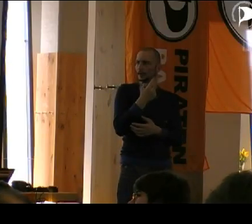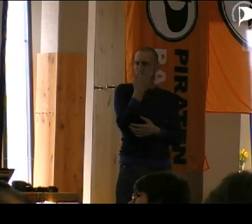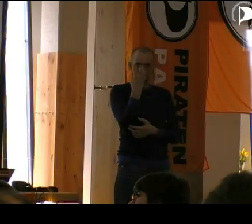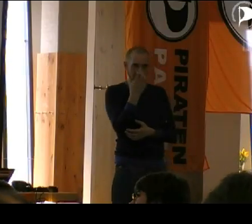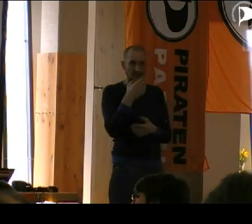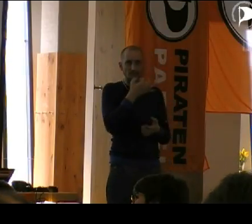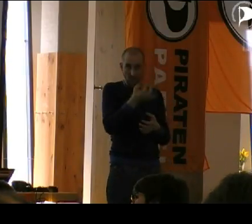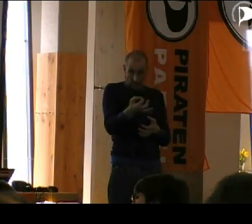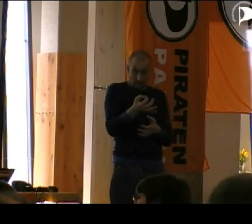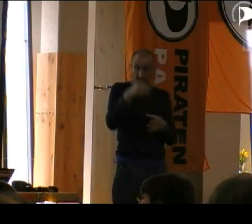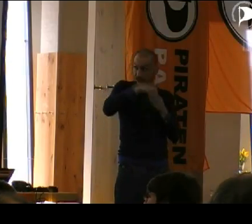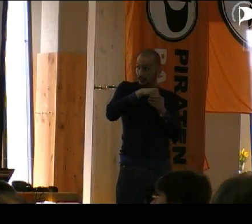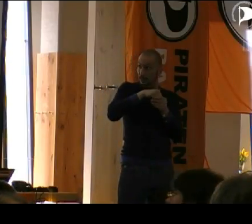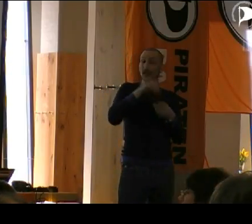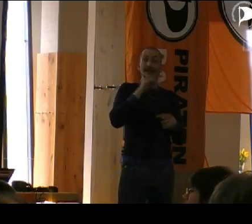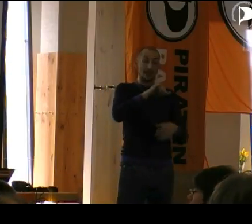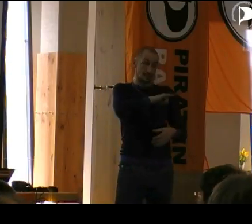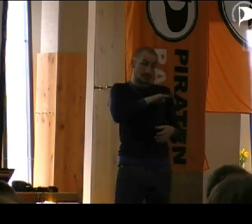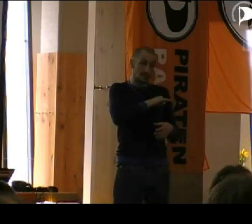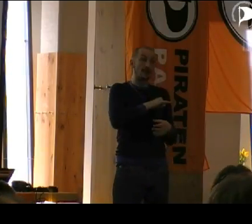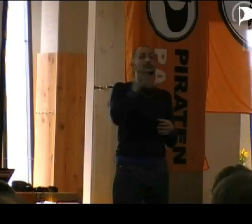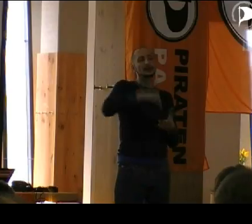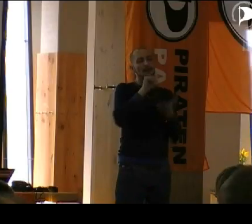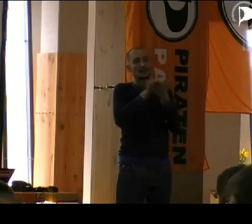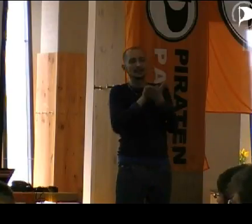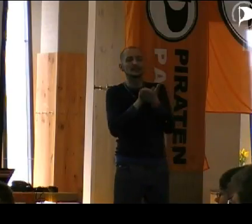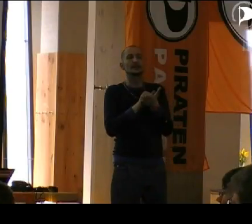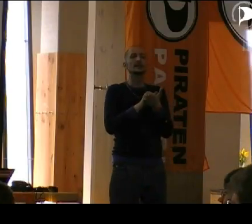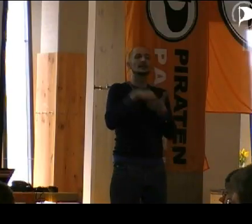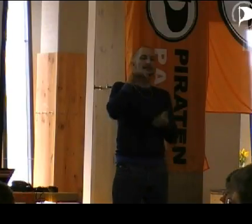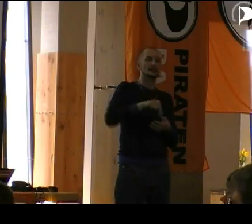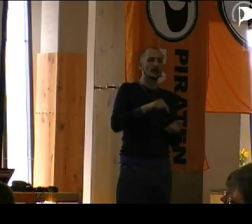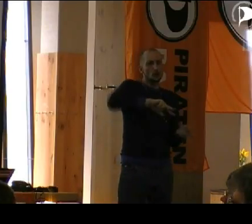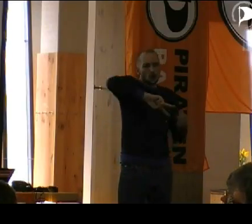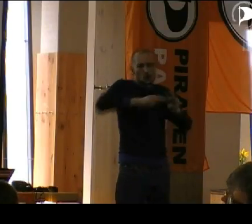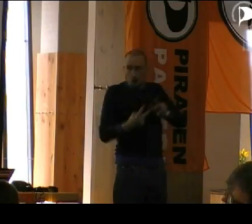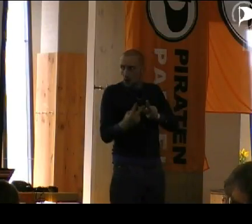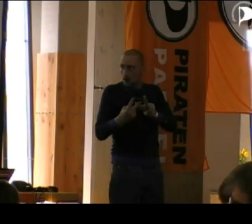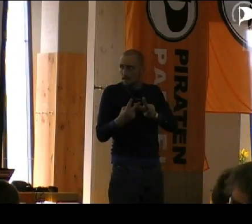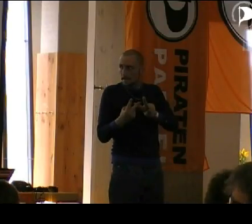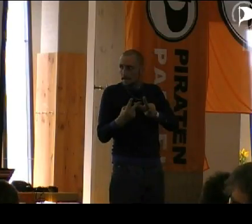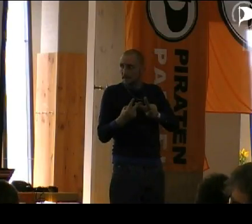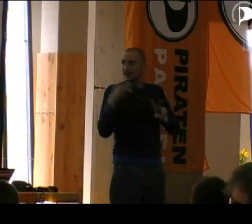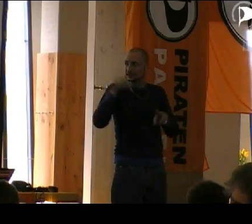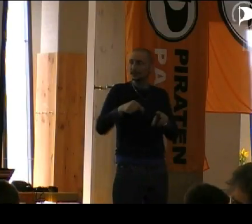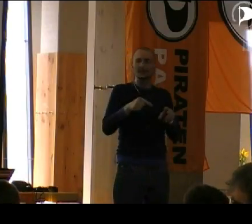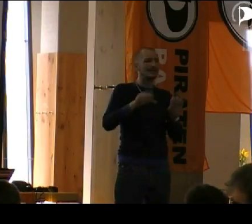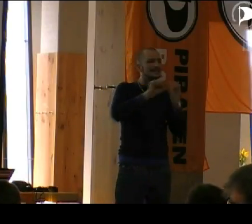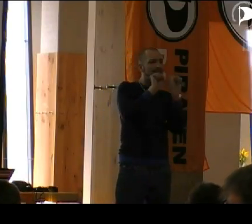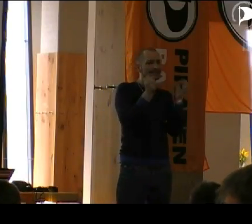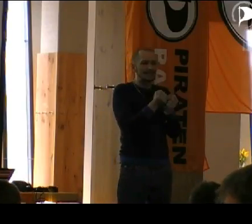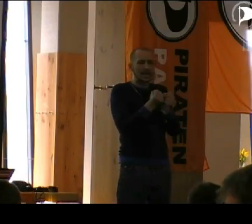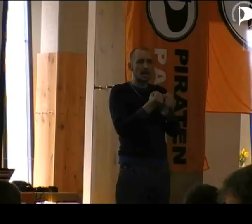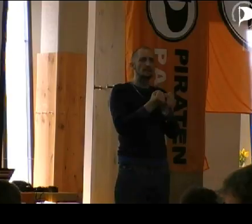werden die versandkosten gut gestellt auf eine freie lizenz und darf sich über kleine verfügbares system auf rang